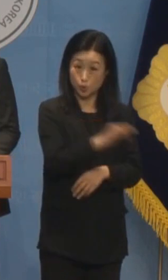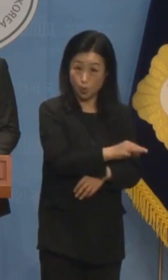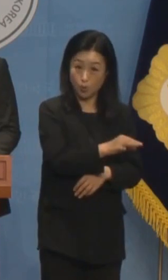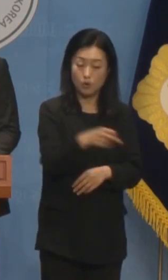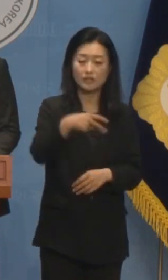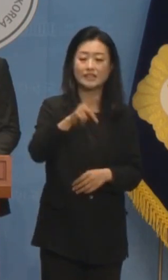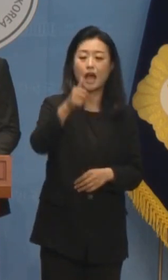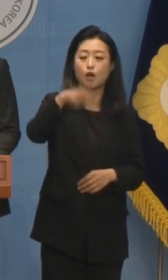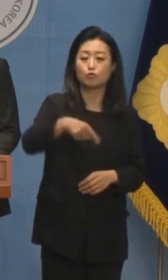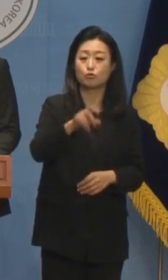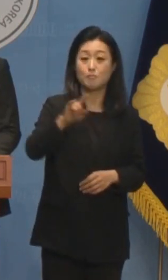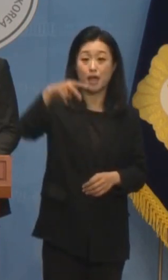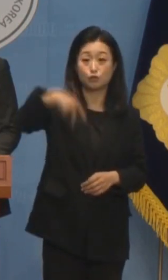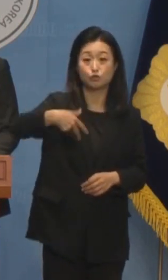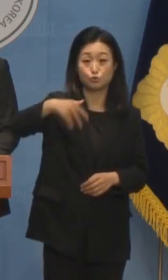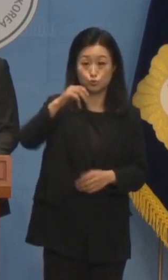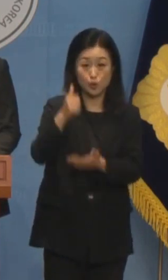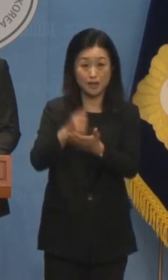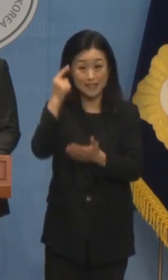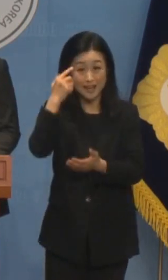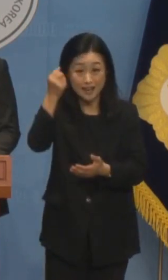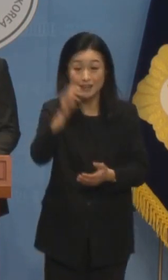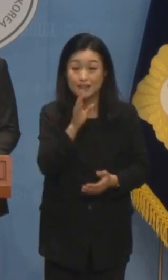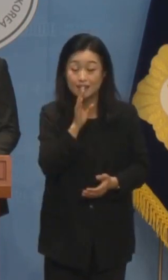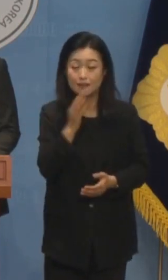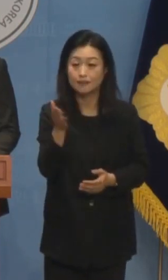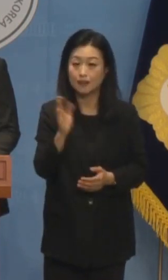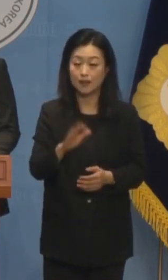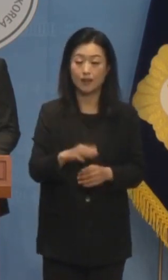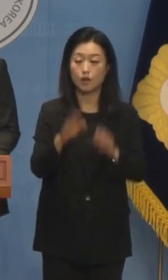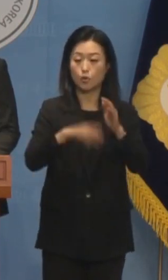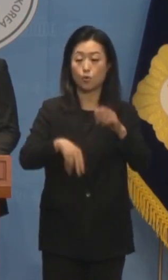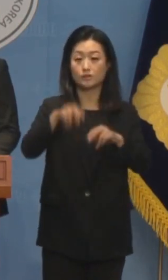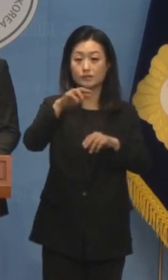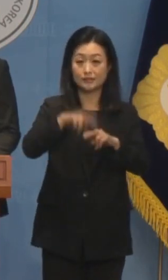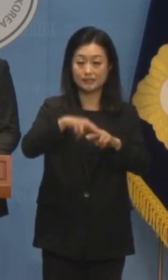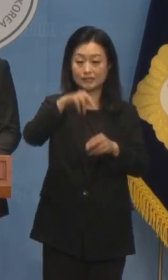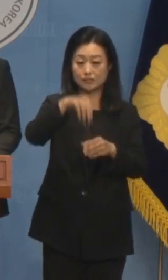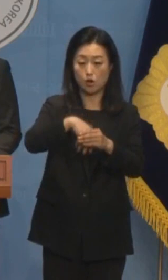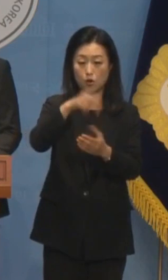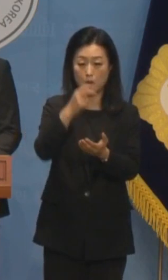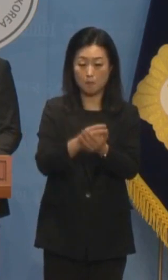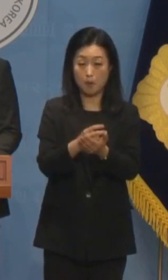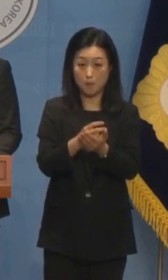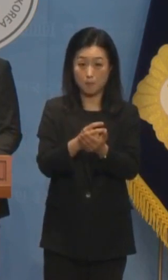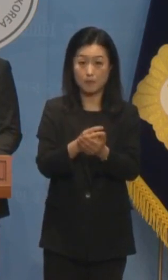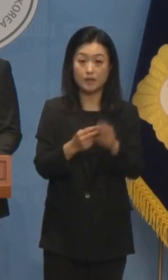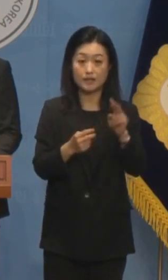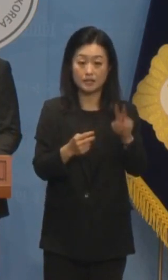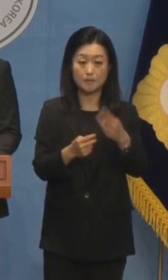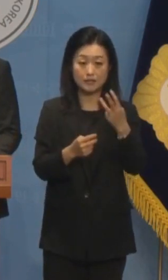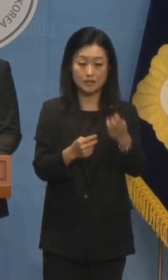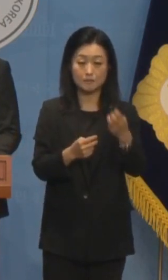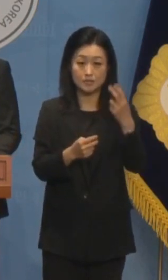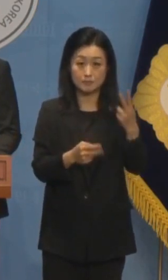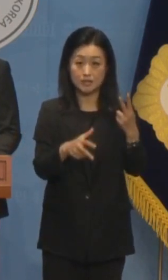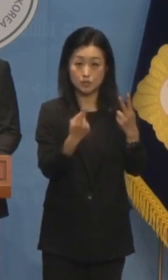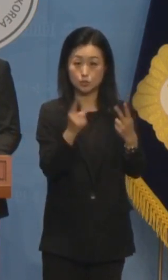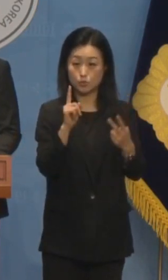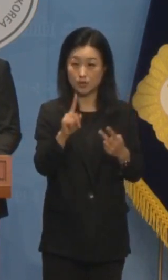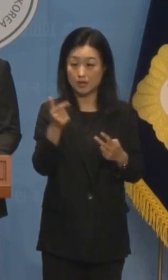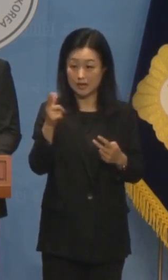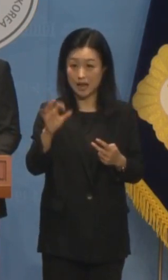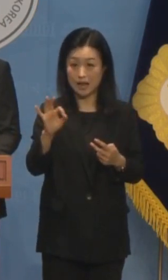것이라고 생각할 것입니다. 그러나 공직선거법 2조 1항 제1, 2호에 규정된